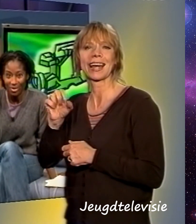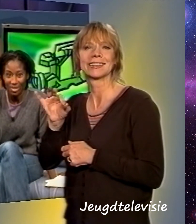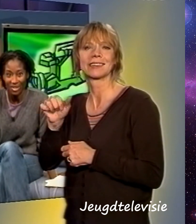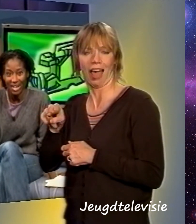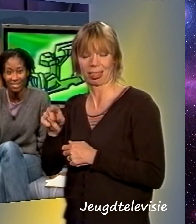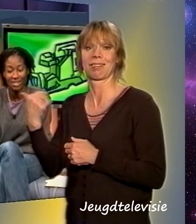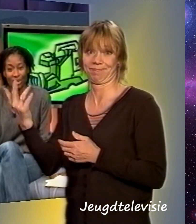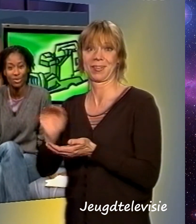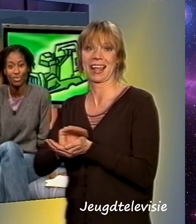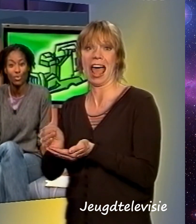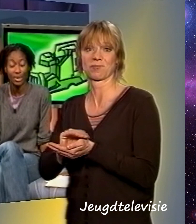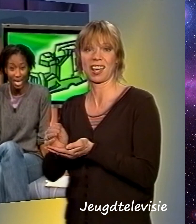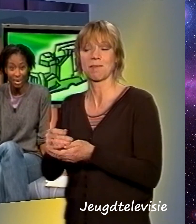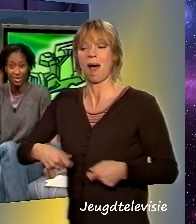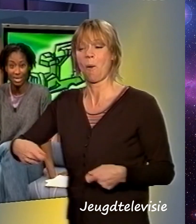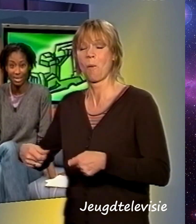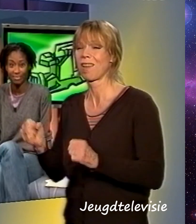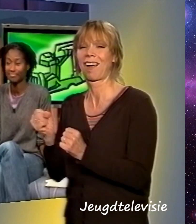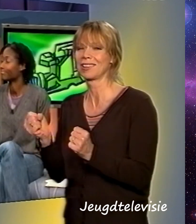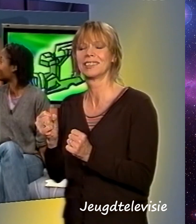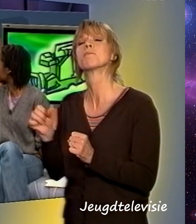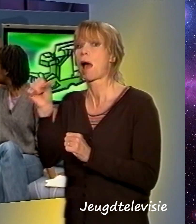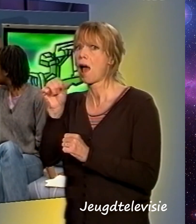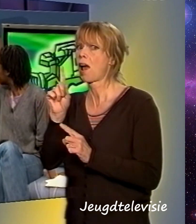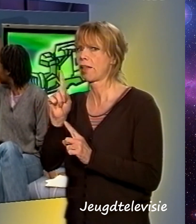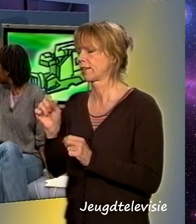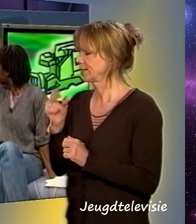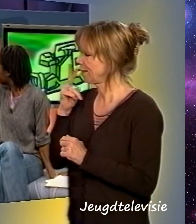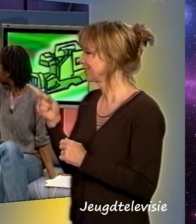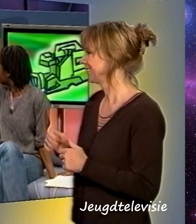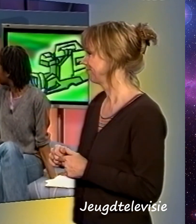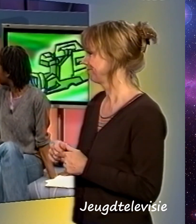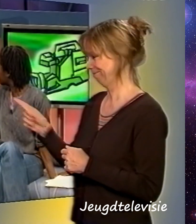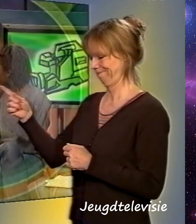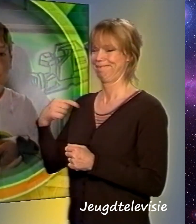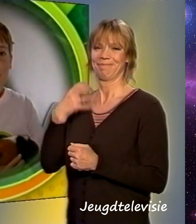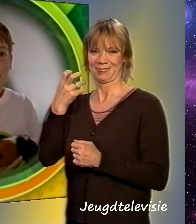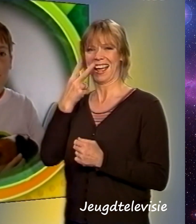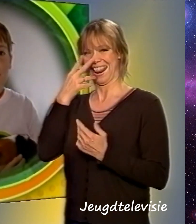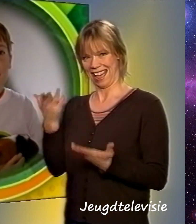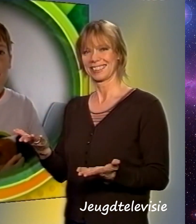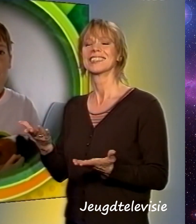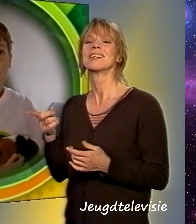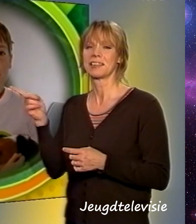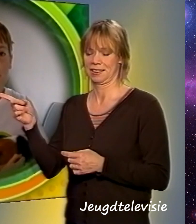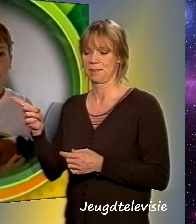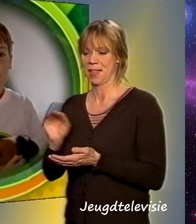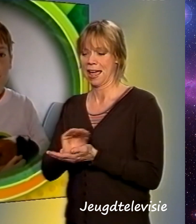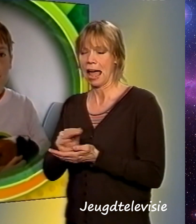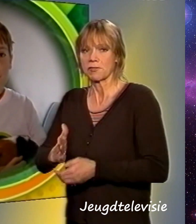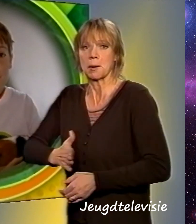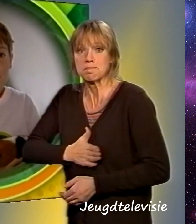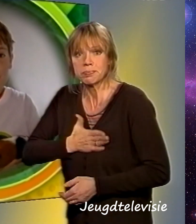en dat wilt tristan laten zien in onze voor de camera serie nou ik wil laten zien dat mijn cavia van computeren en tv-kijken hout en